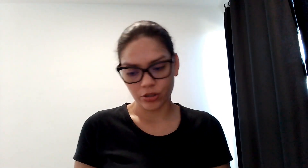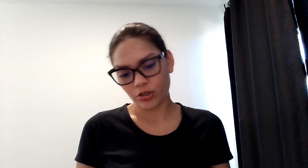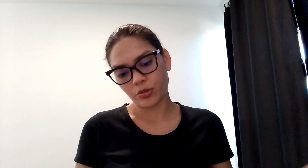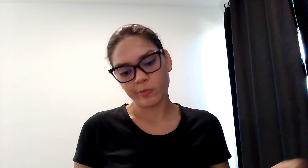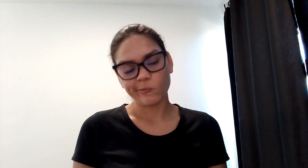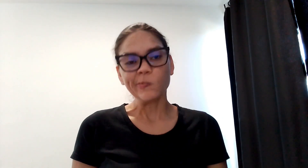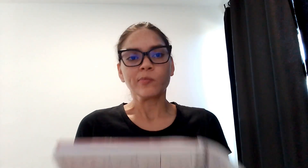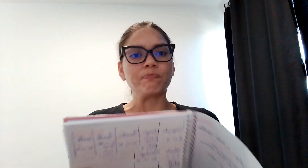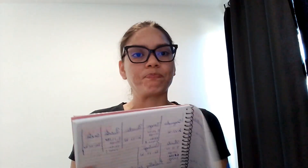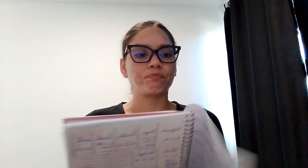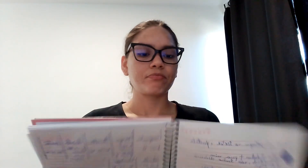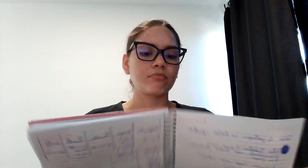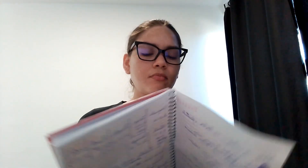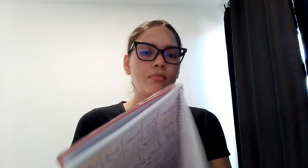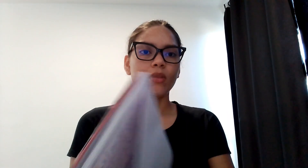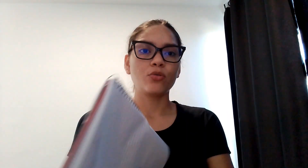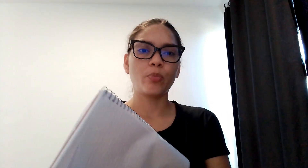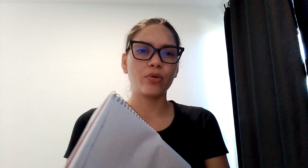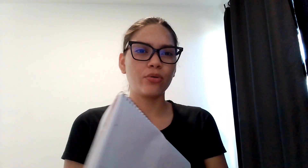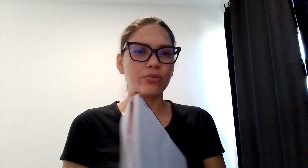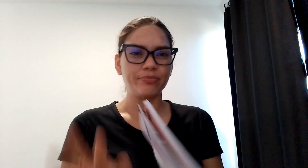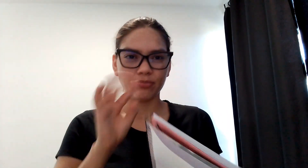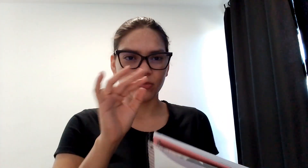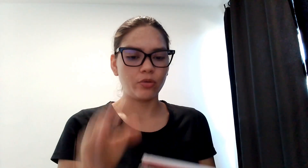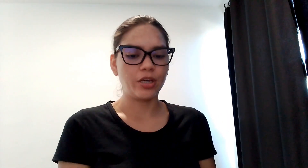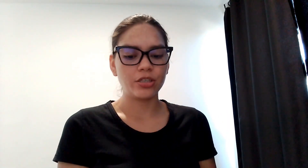importante. Tô um pouco doente.